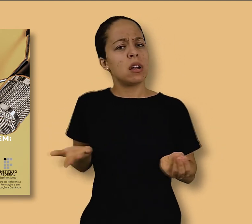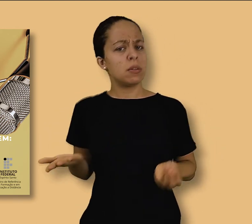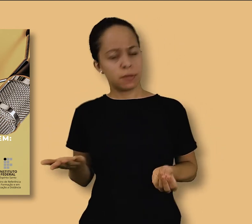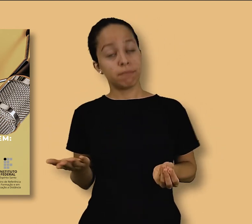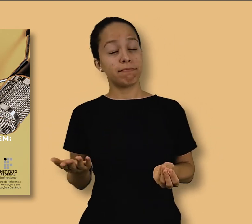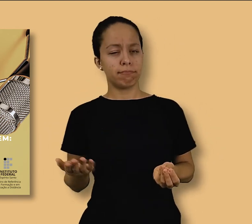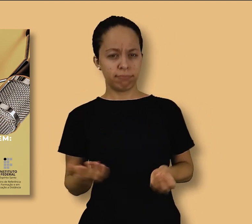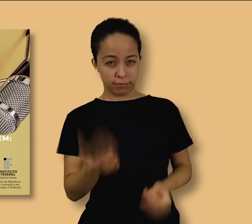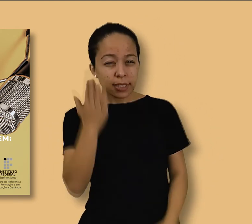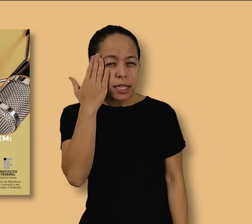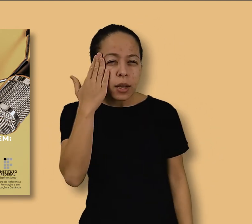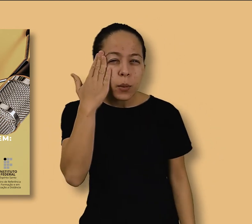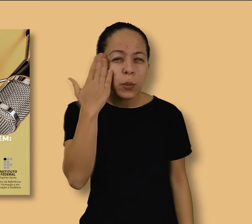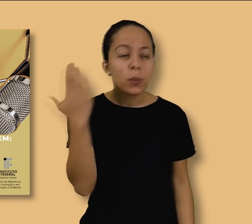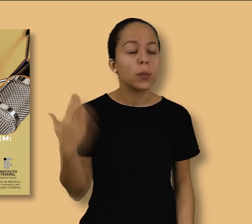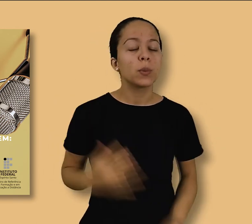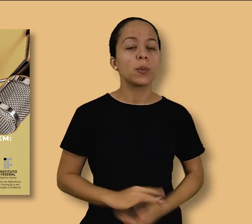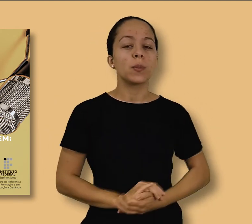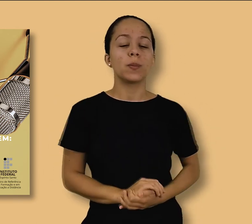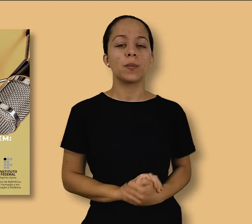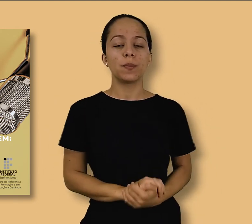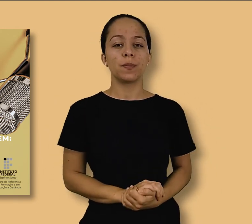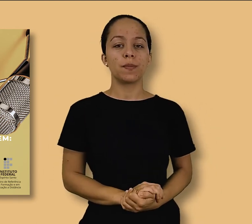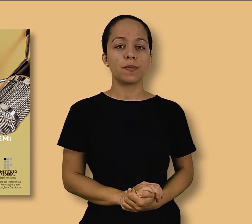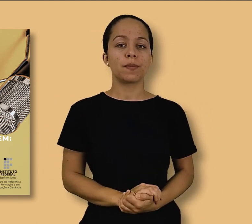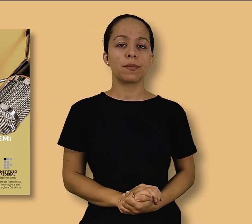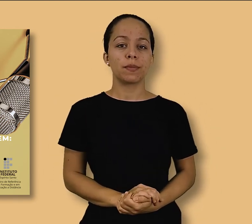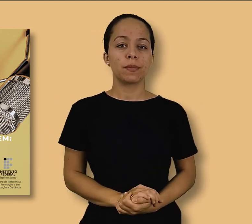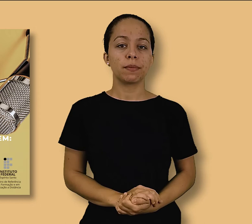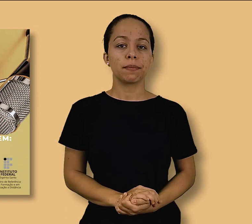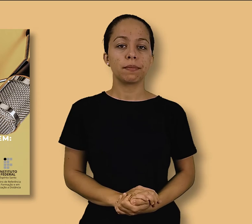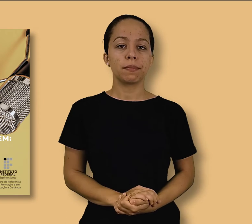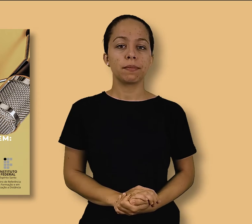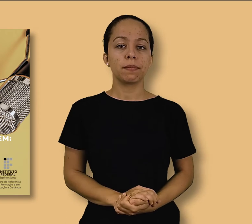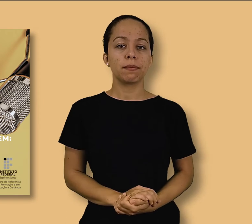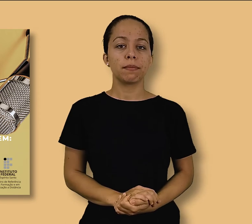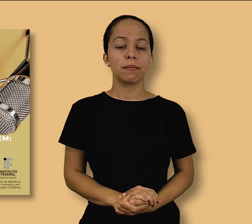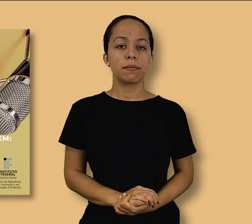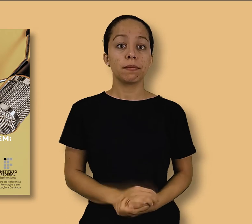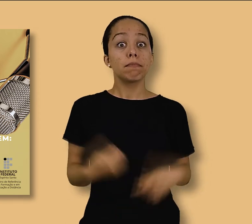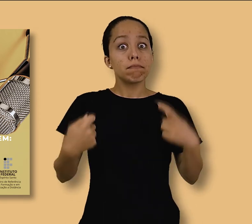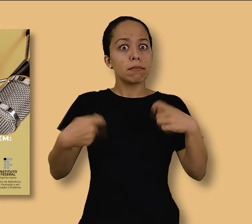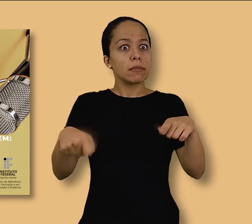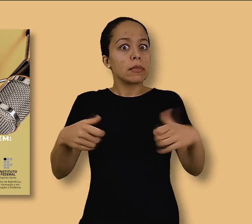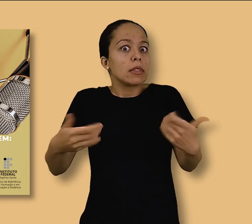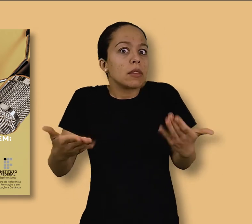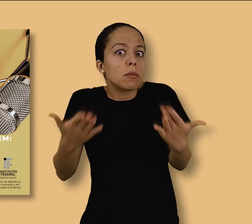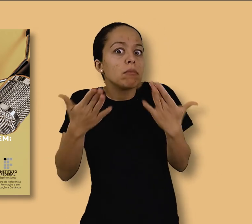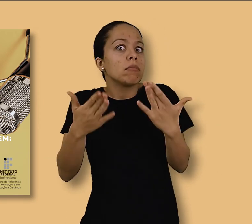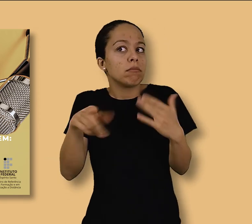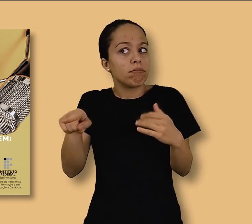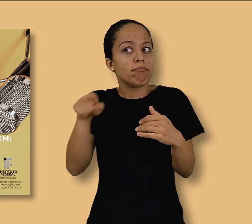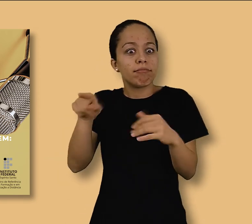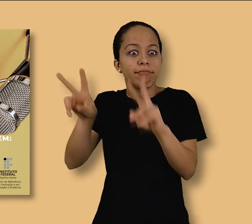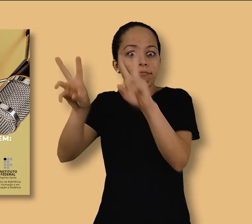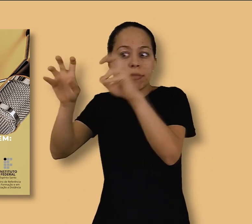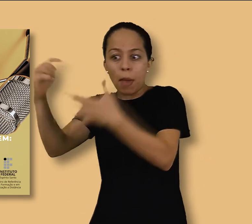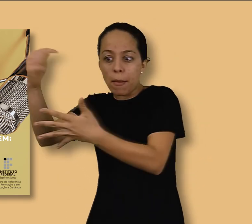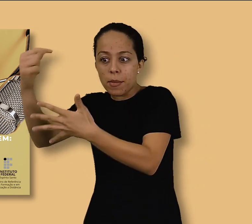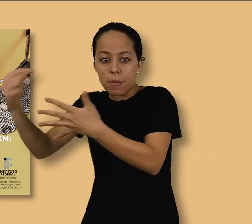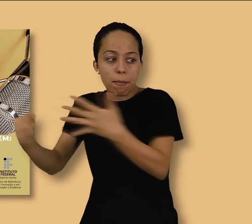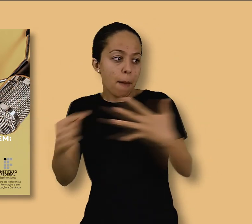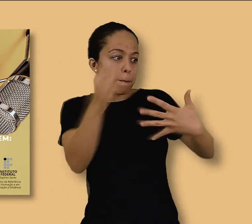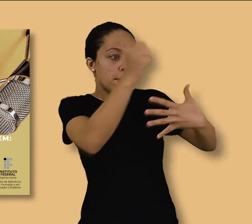possível certo bom é preciso é preciso atentar-se né para essa análise